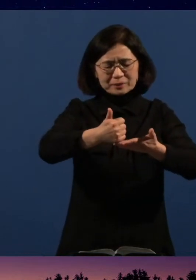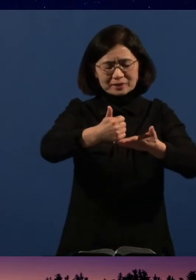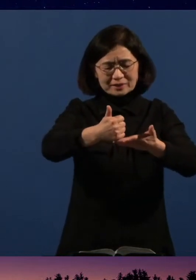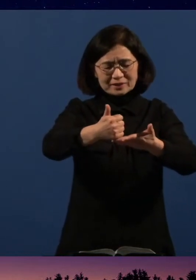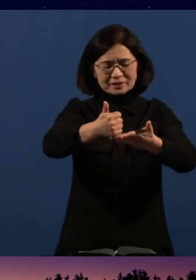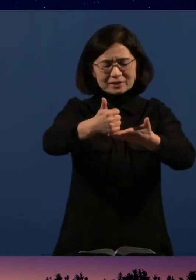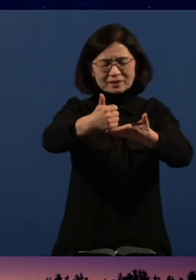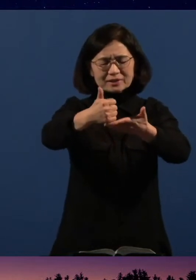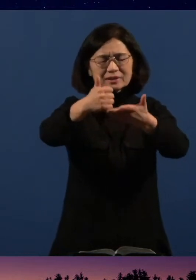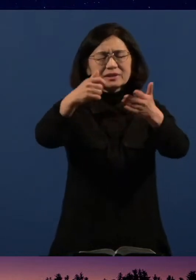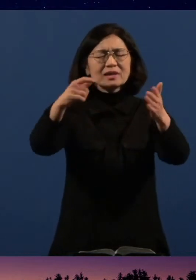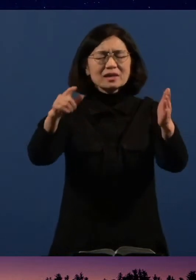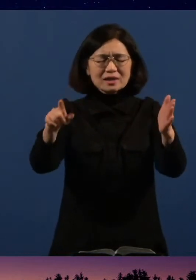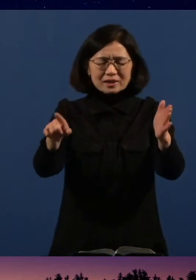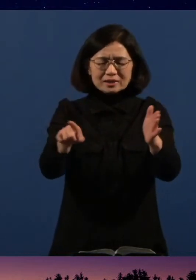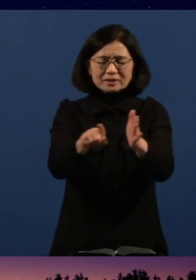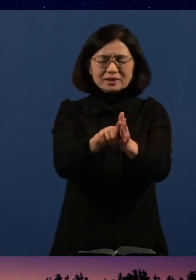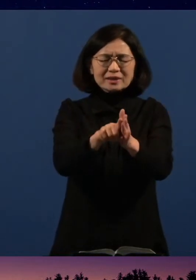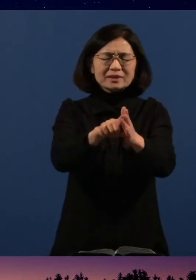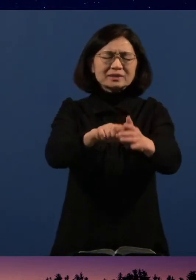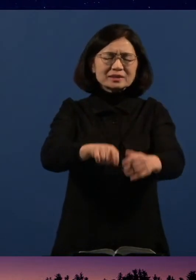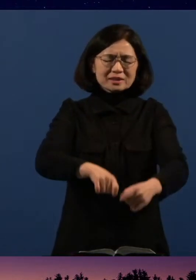하나님은